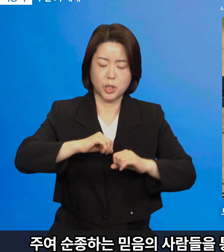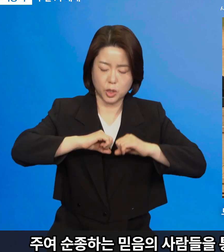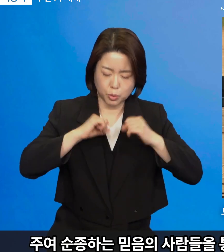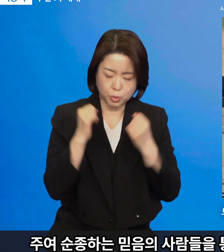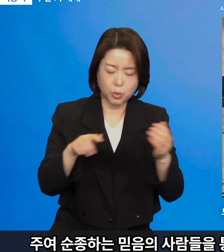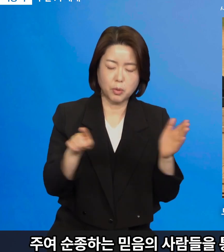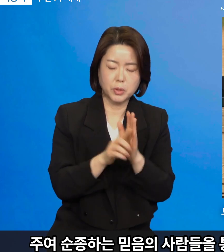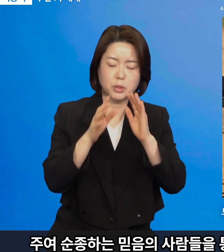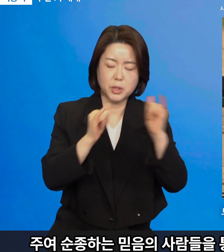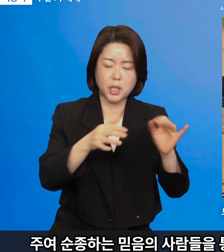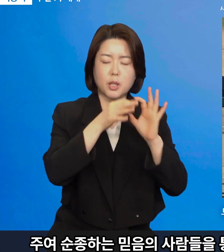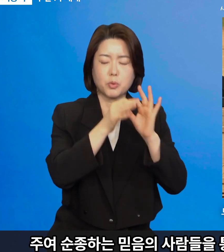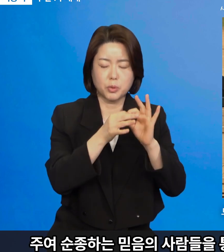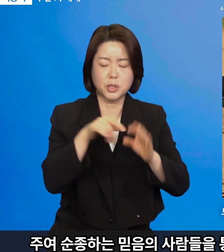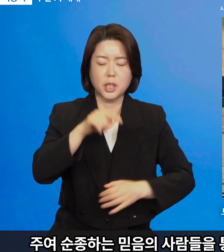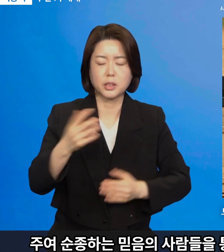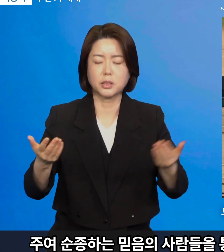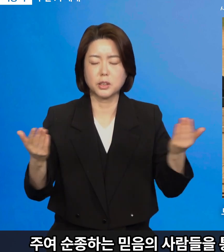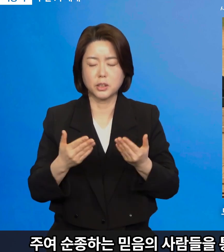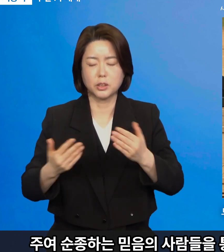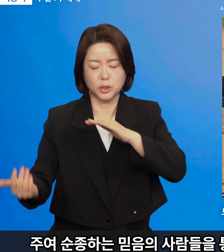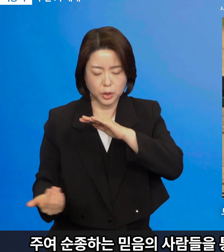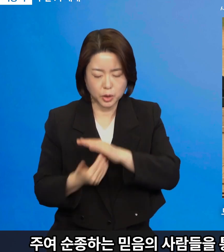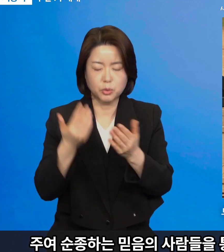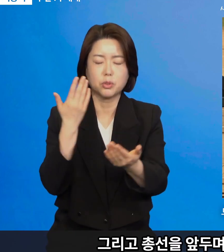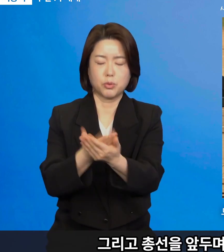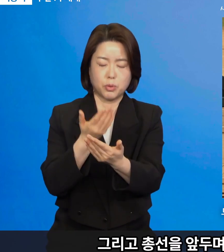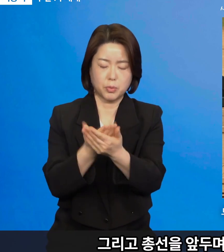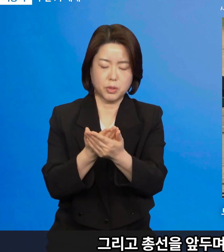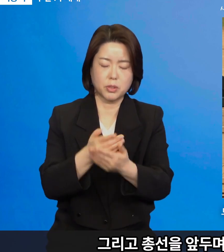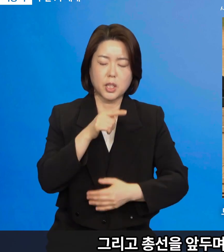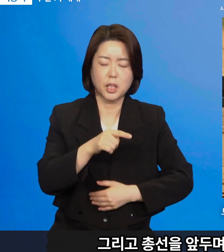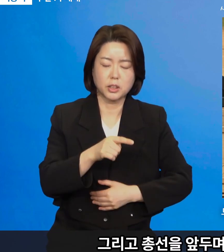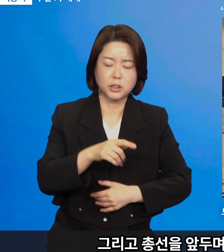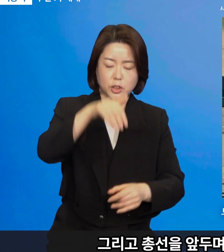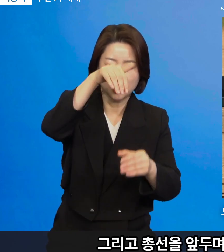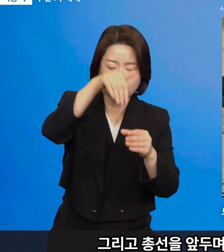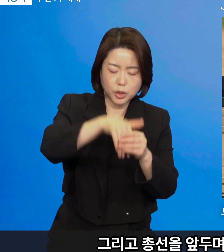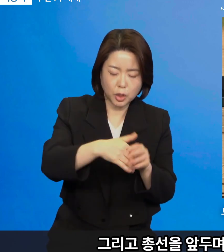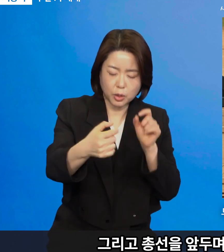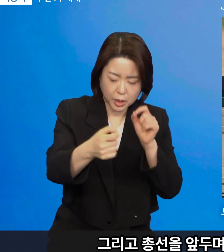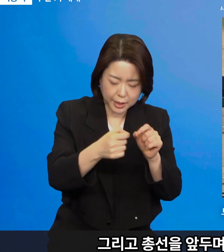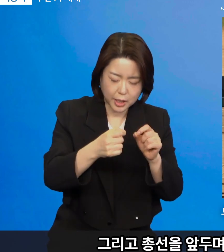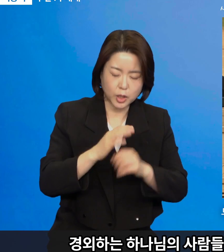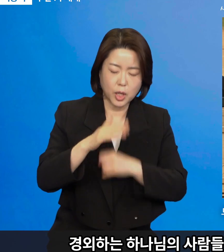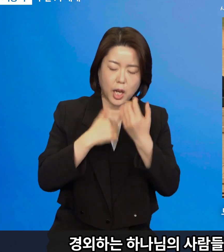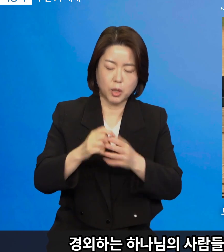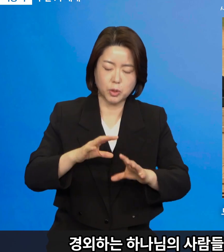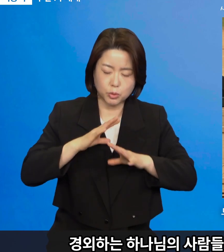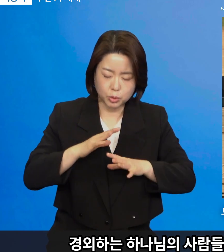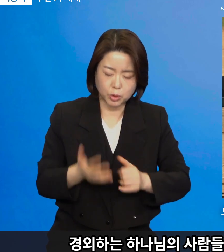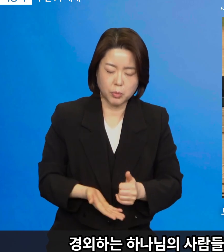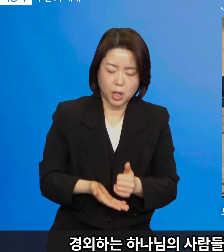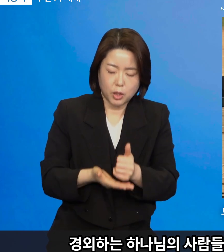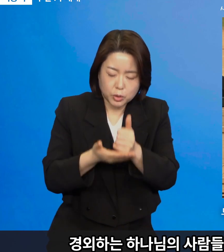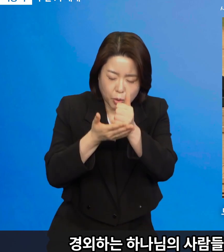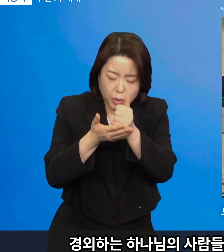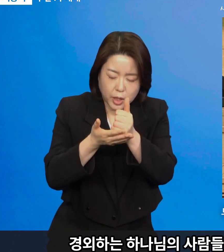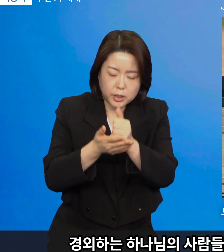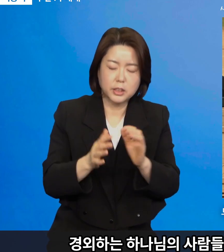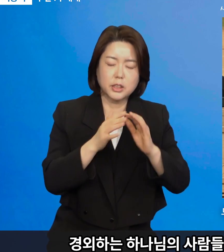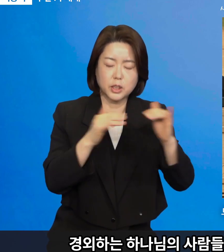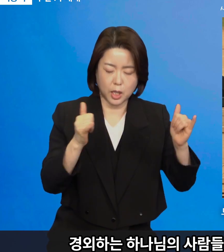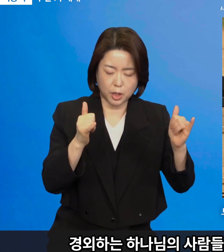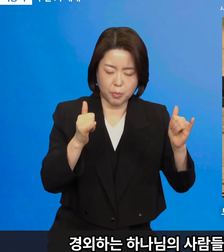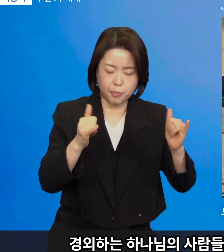믿음의 사람들을 통하여 그 일을 이루어 주시옵소서. 특별히 총선을 앞두며 하나님을 두려워하는 경외하는 하나님의